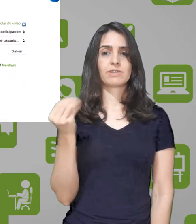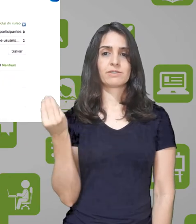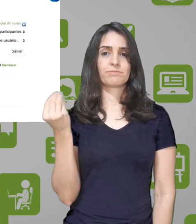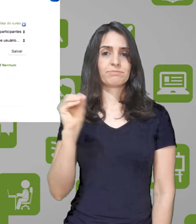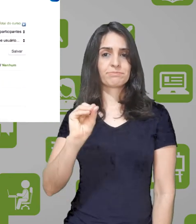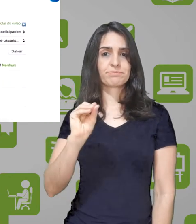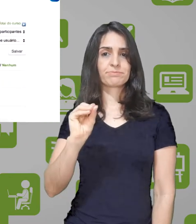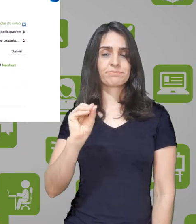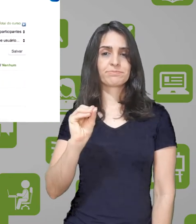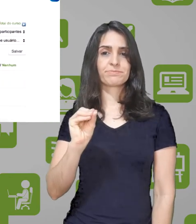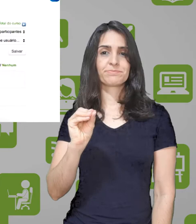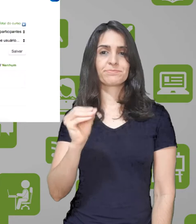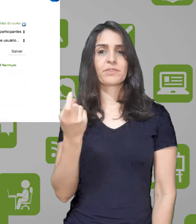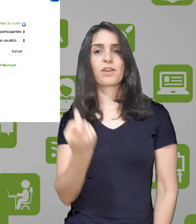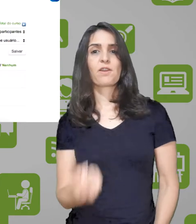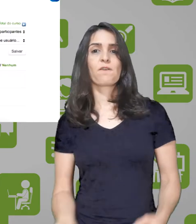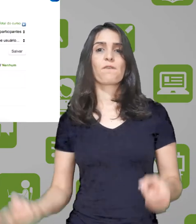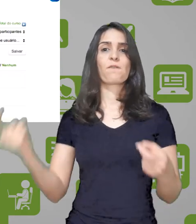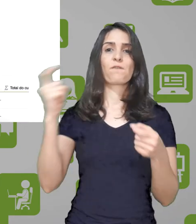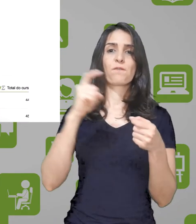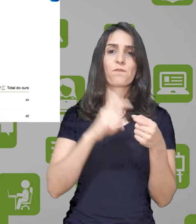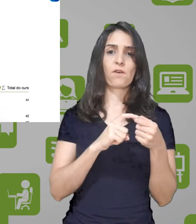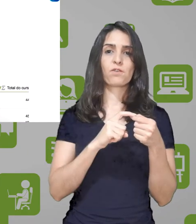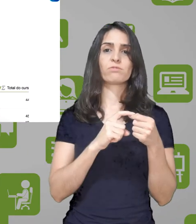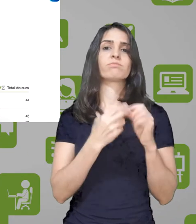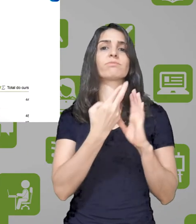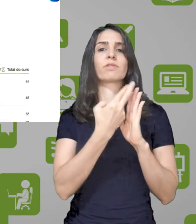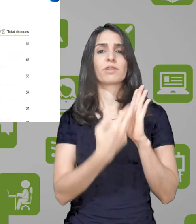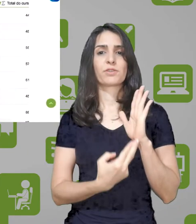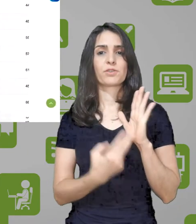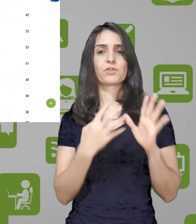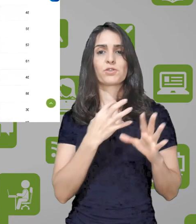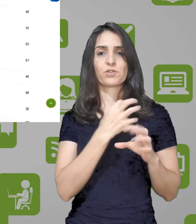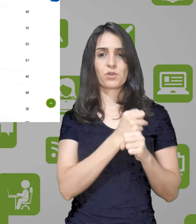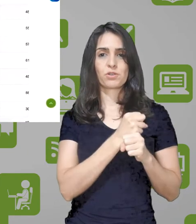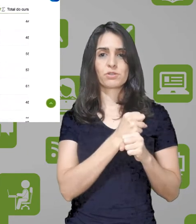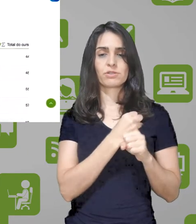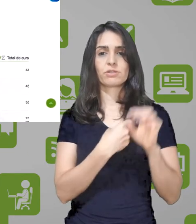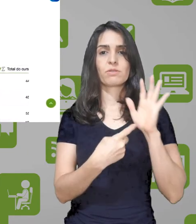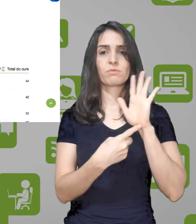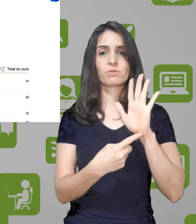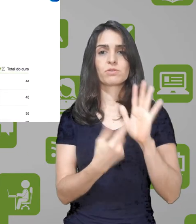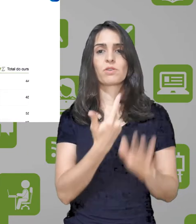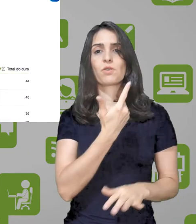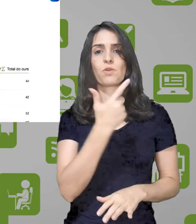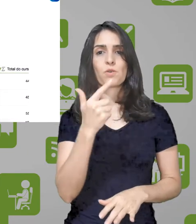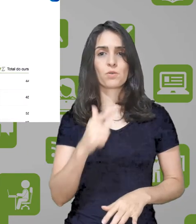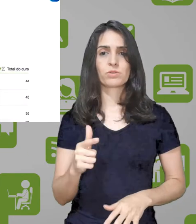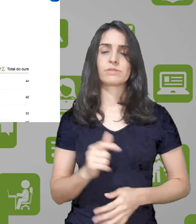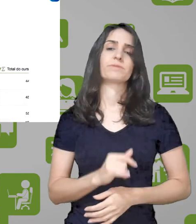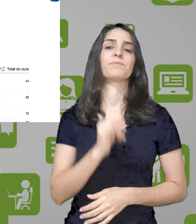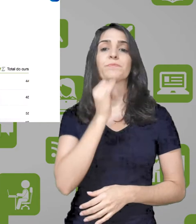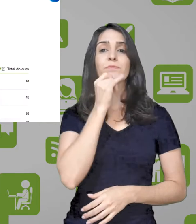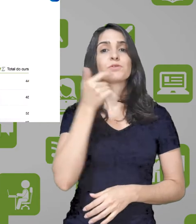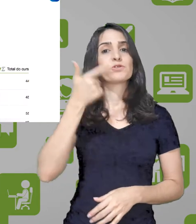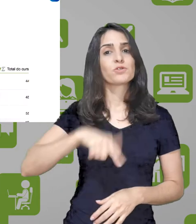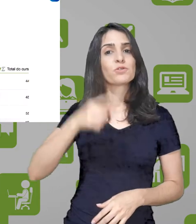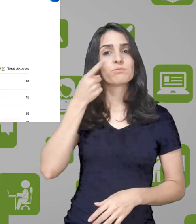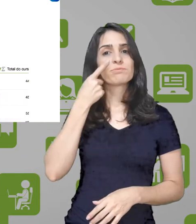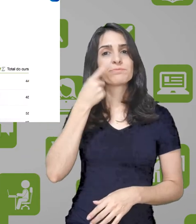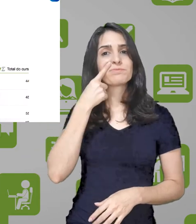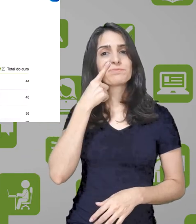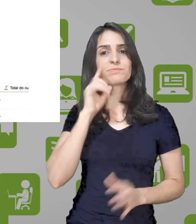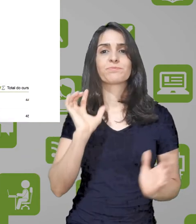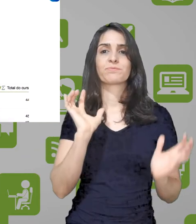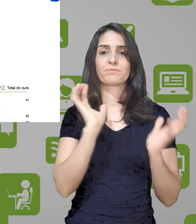eu vou voltar para o relatório de notas aqui para mostrar outras possibilidades estão aqui